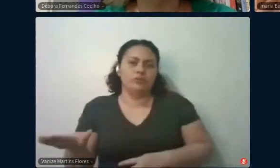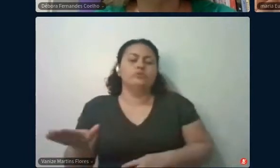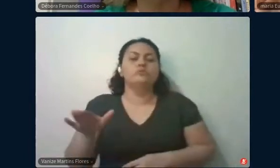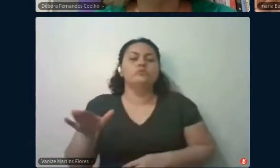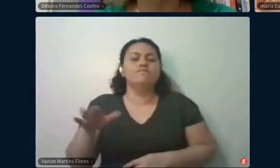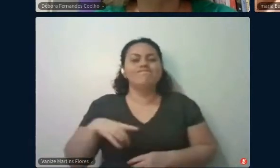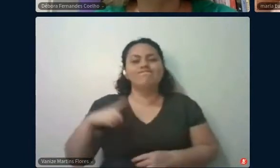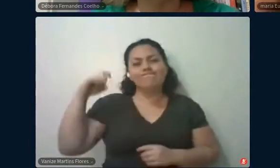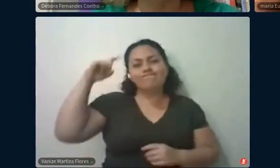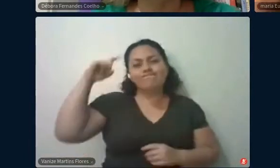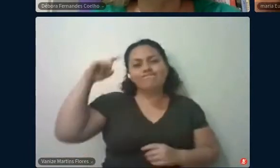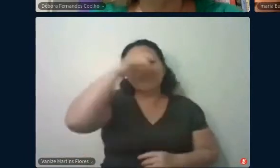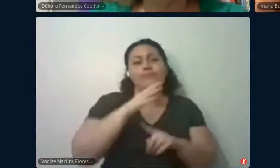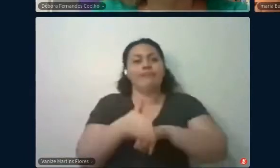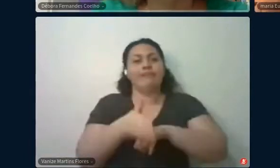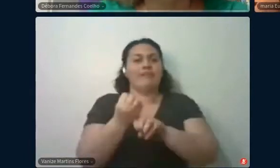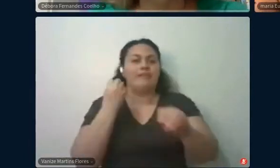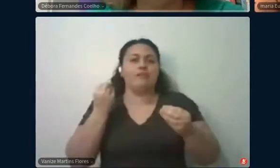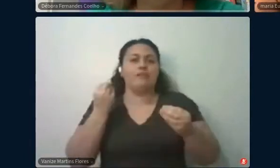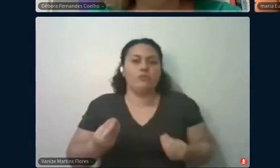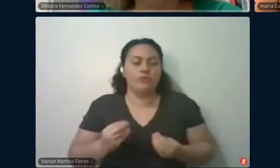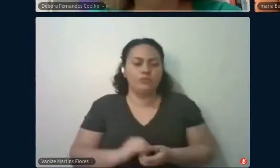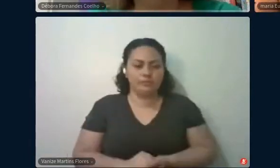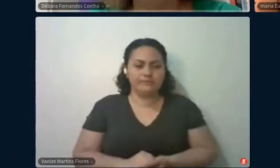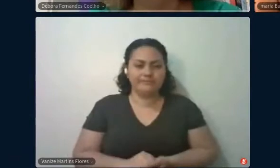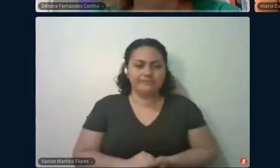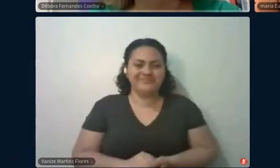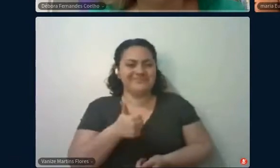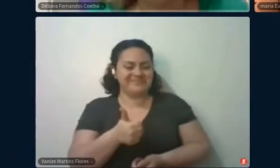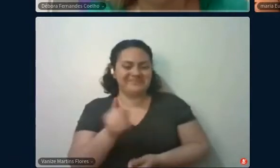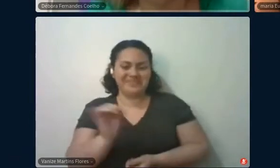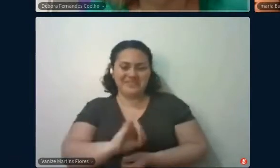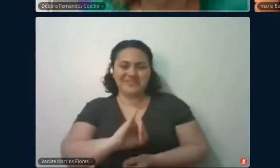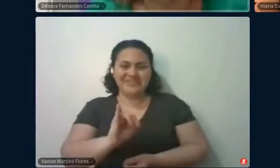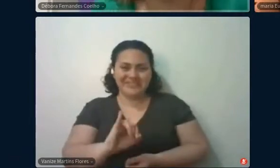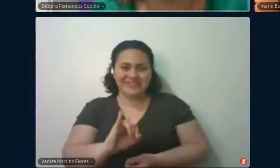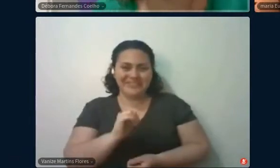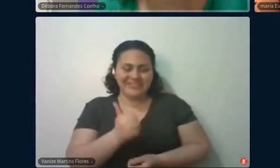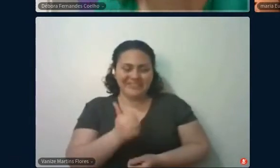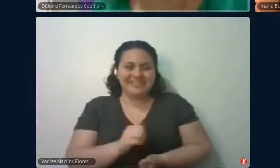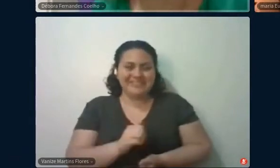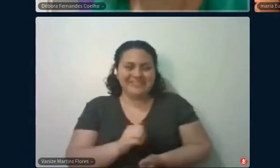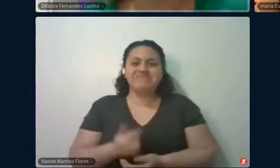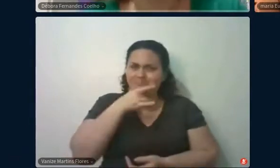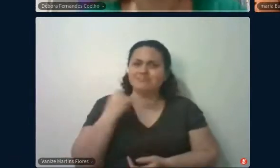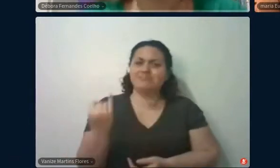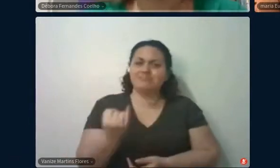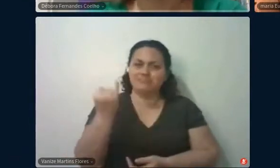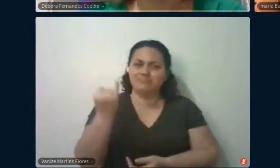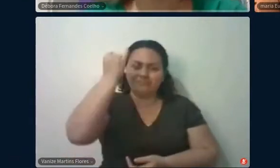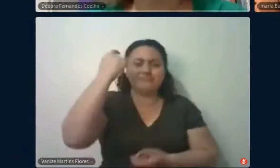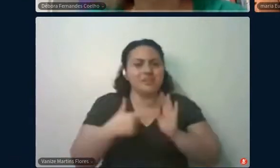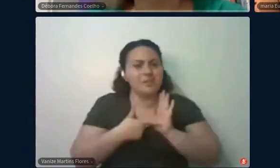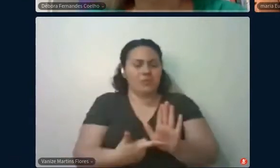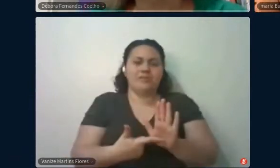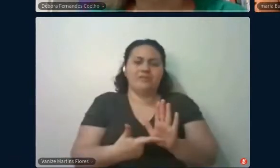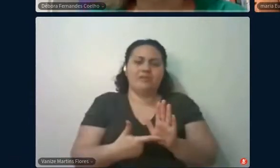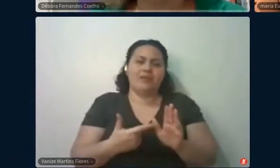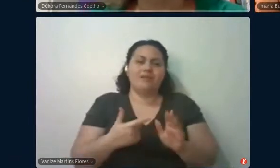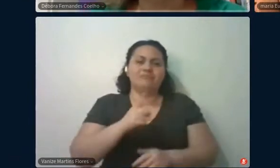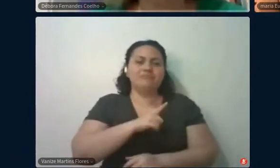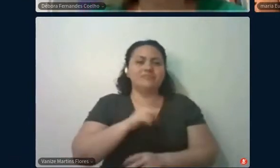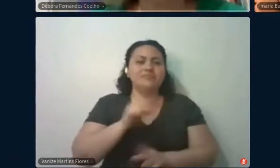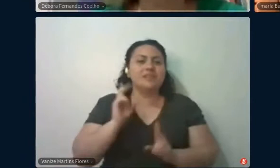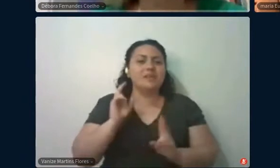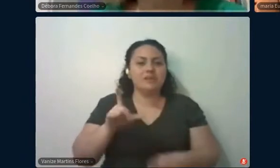EAD. Sim, oi, pessoal. Então, acho que é bem importante a gente destacar, né, a partir da fala da Lúcia e